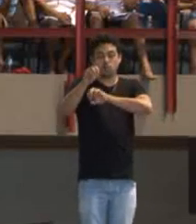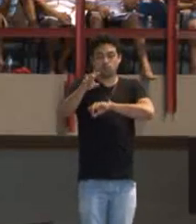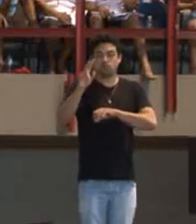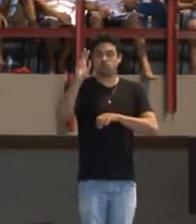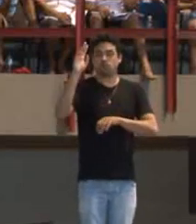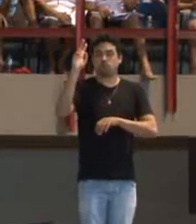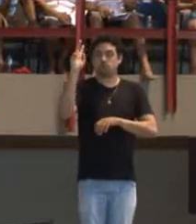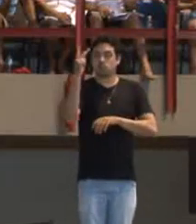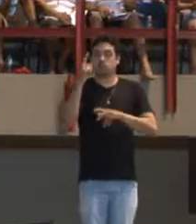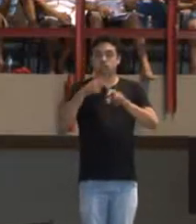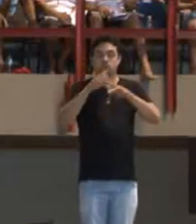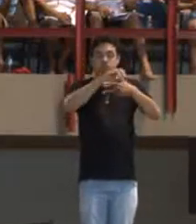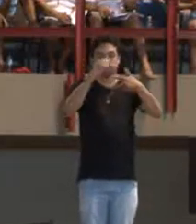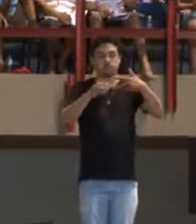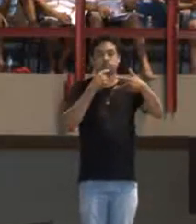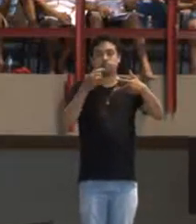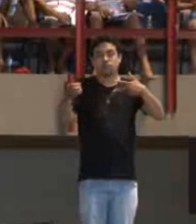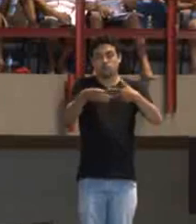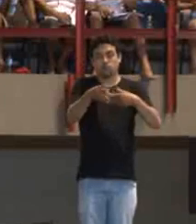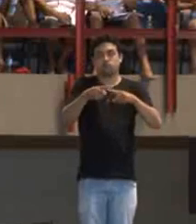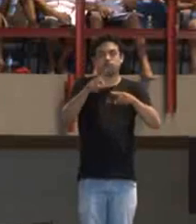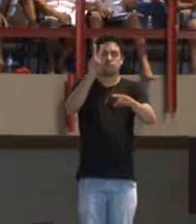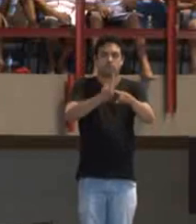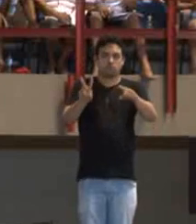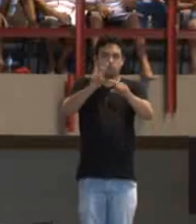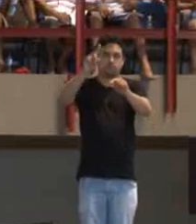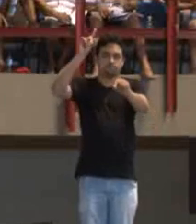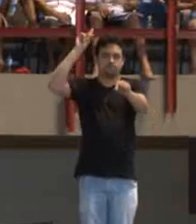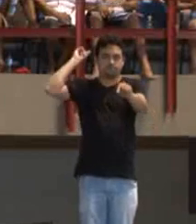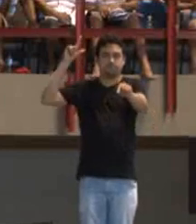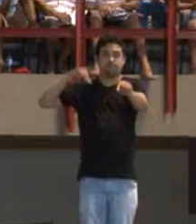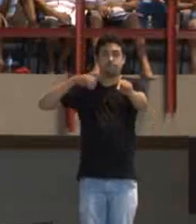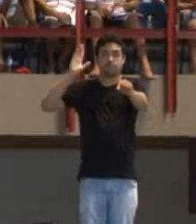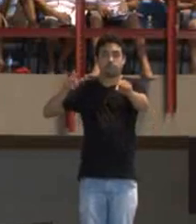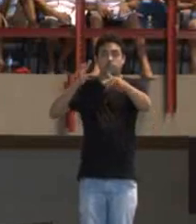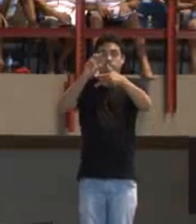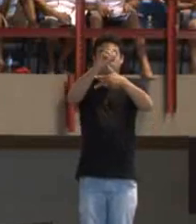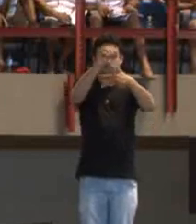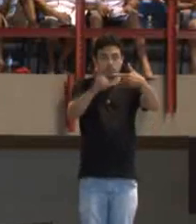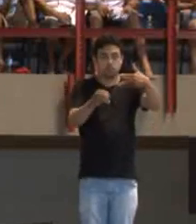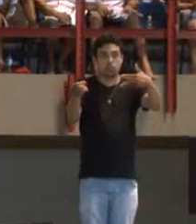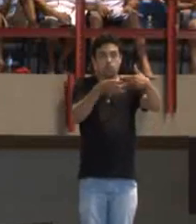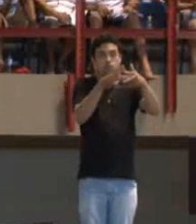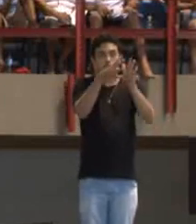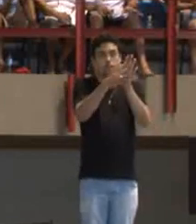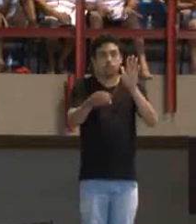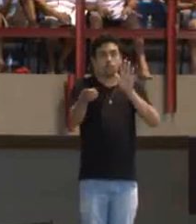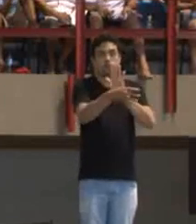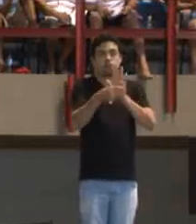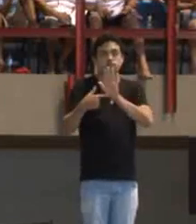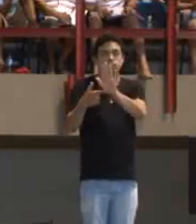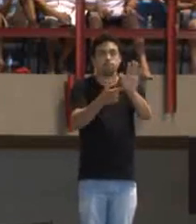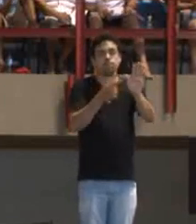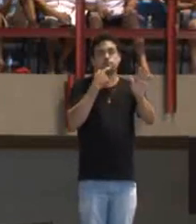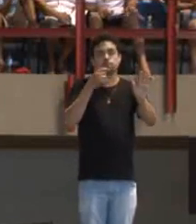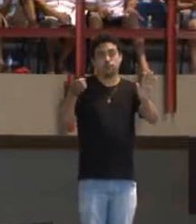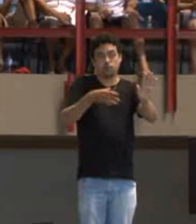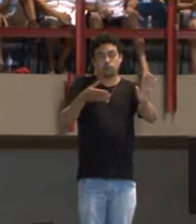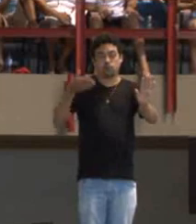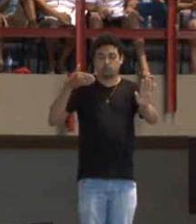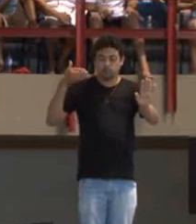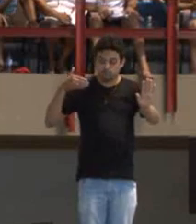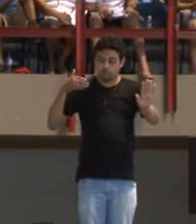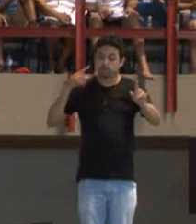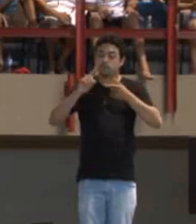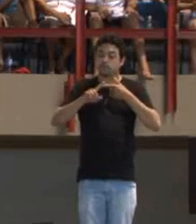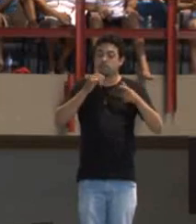O Enem é recente, o vestibular existe há muitas décadas, mas o Enem, com esse novo modelo de educação, ele é recente. Então,